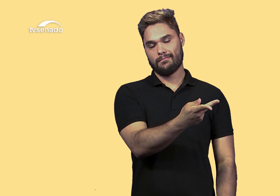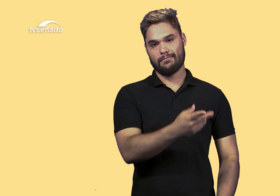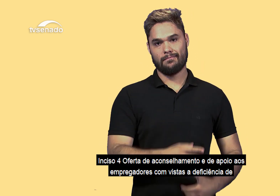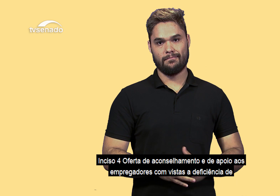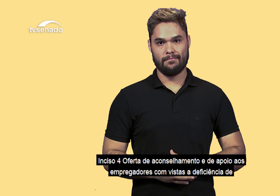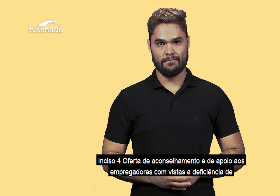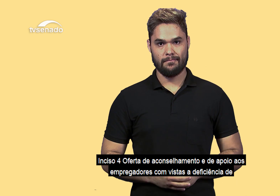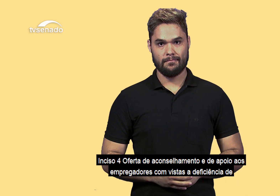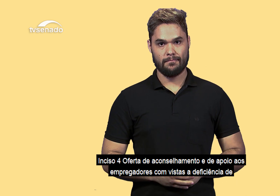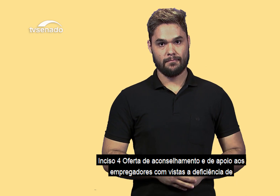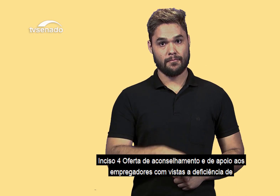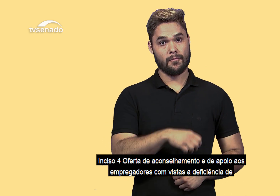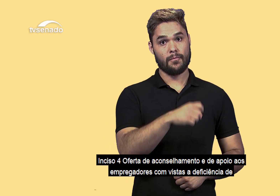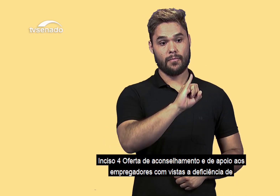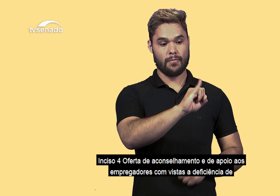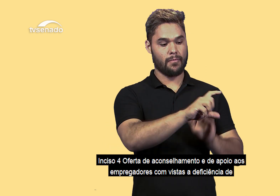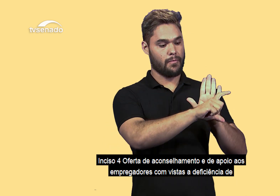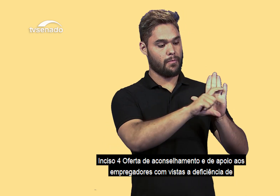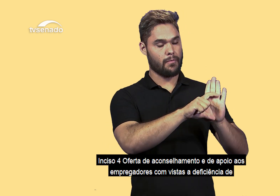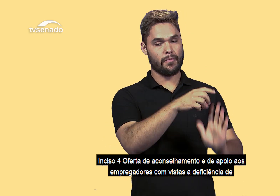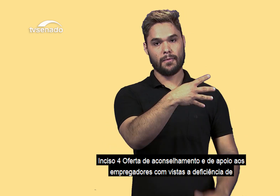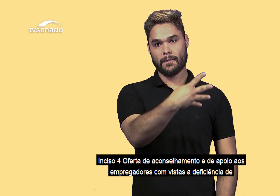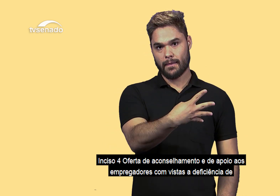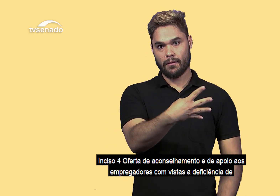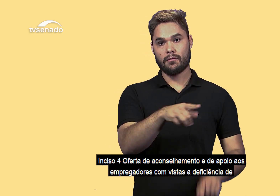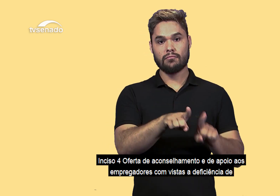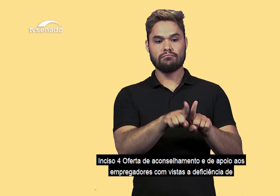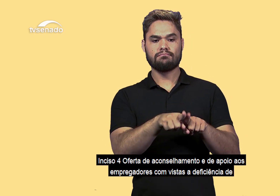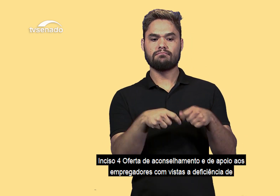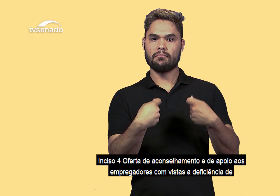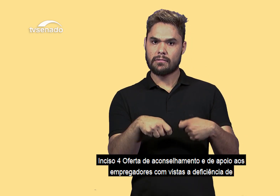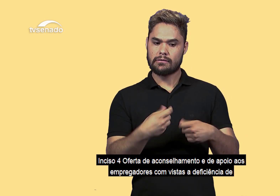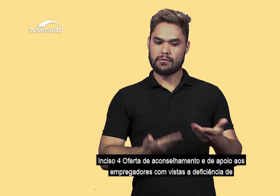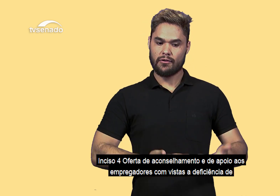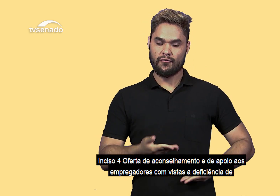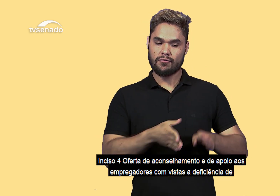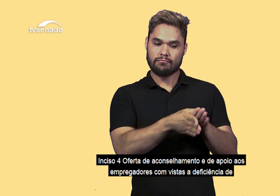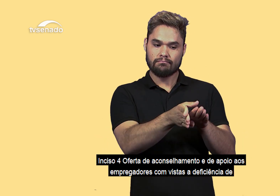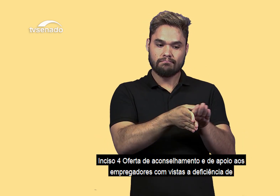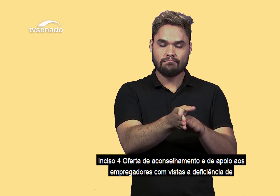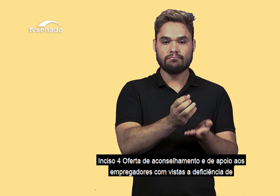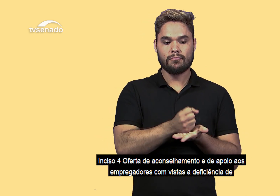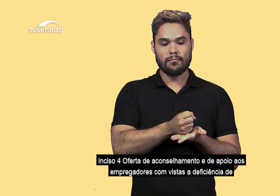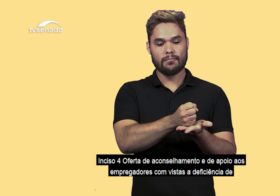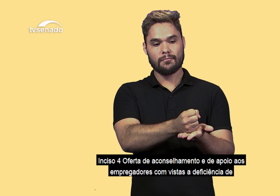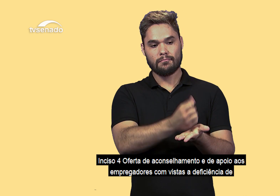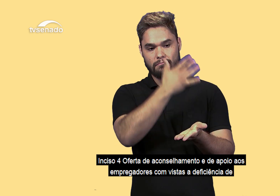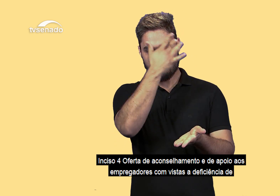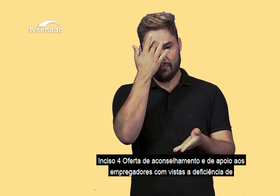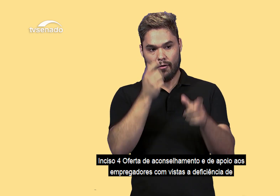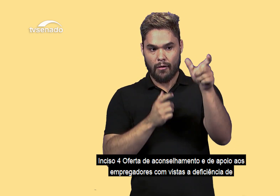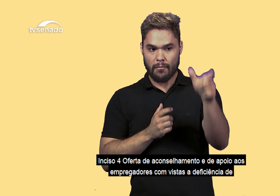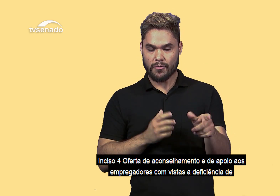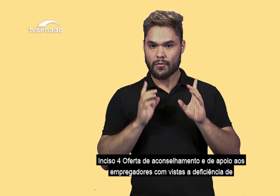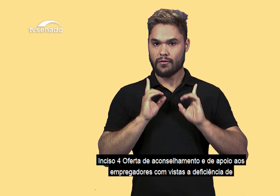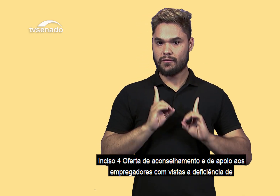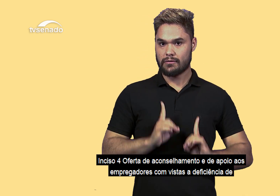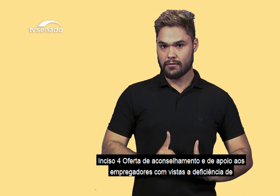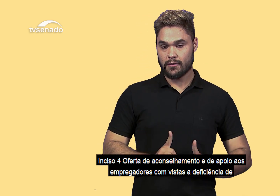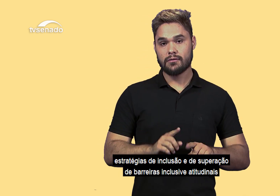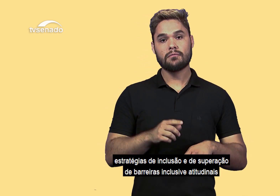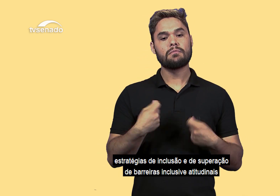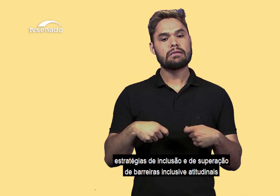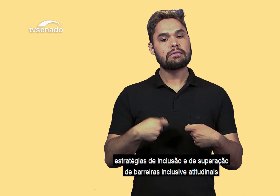Inciso 4 Oferta de aconselhamento e de apoio aos empregadores com vistas à